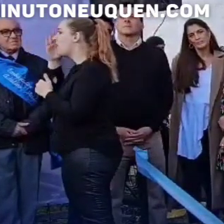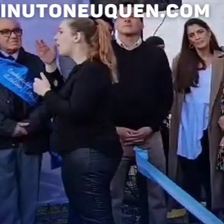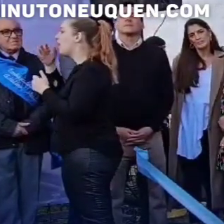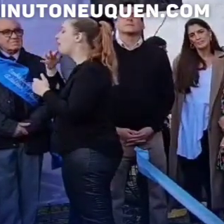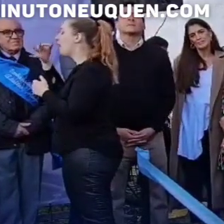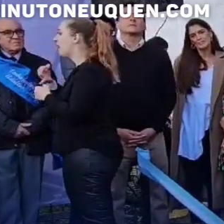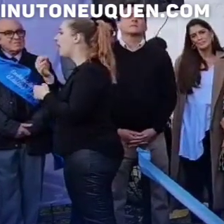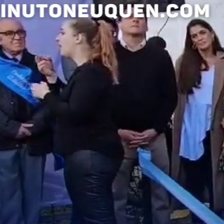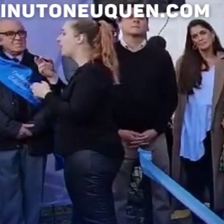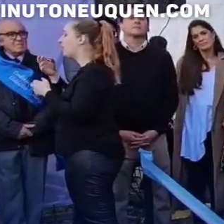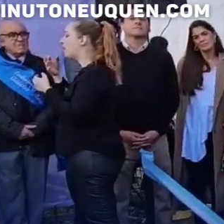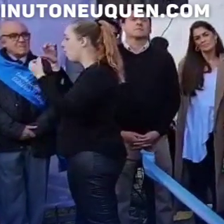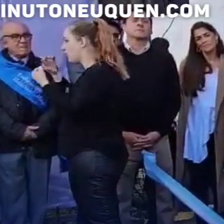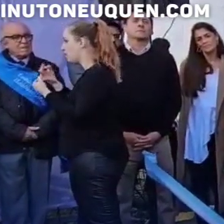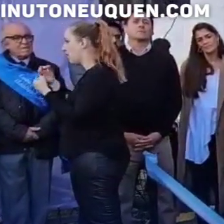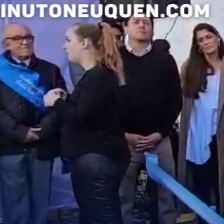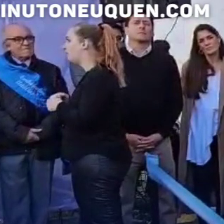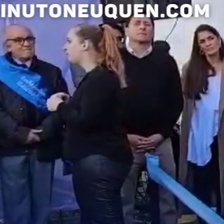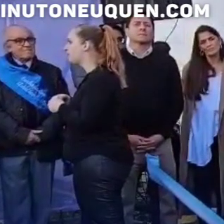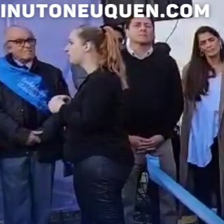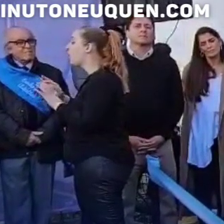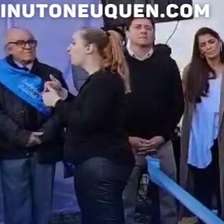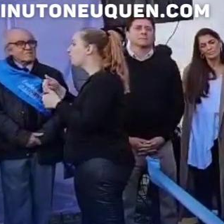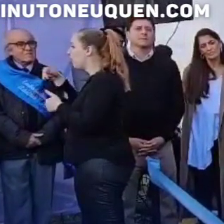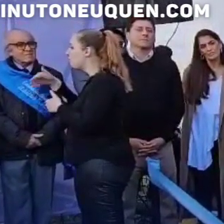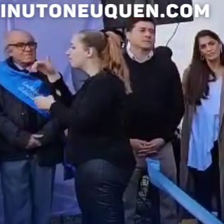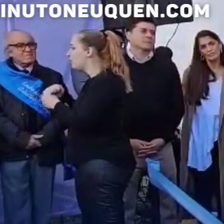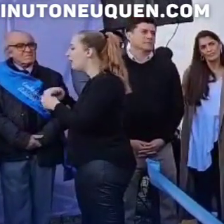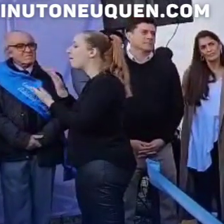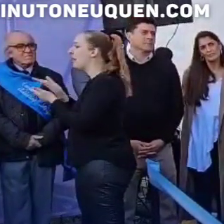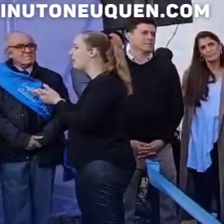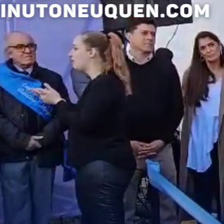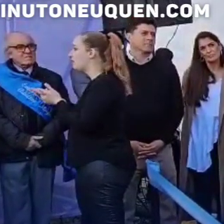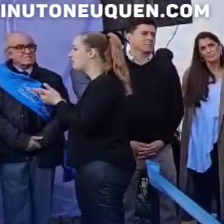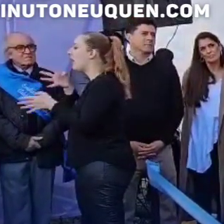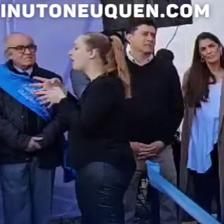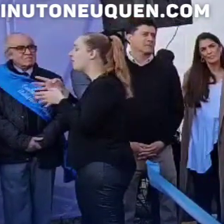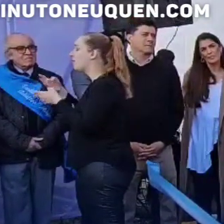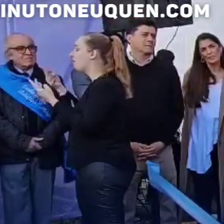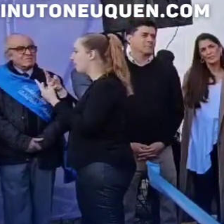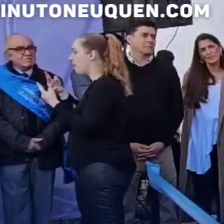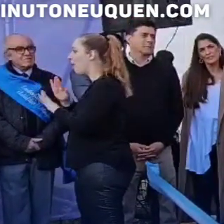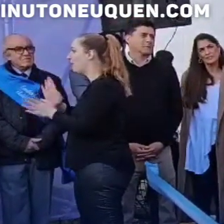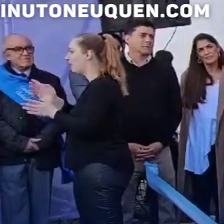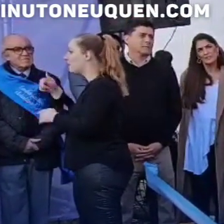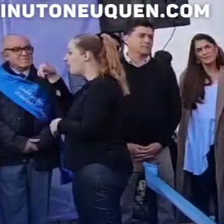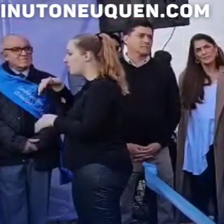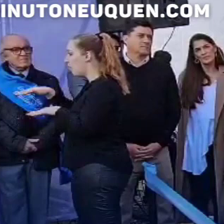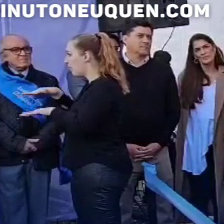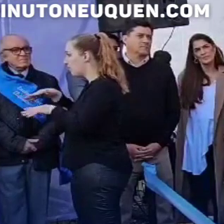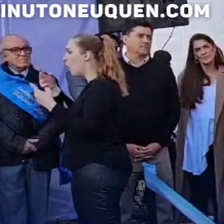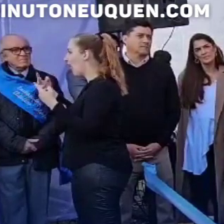nunca más. Por eso desde aquí también hacemos votos y pedimos que acabe la guerra. Hay una guerra en este